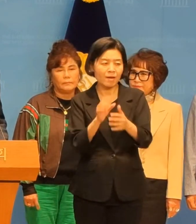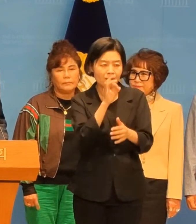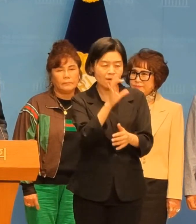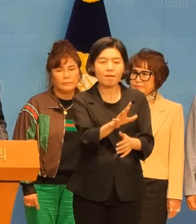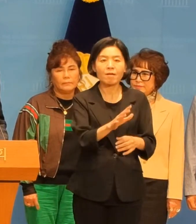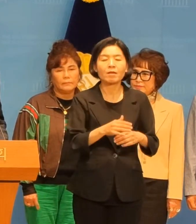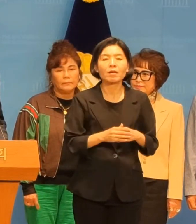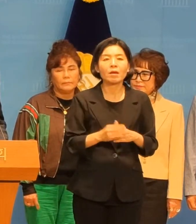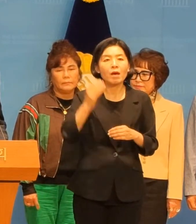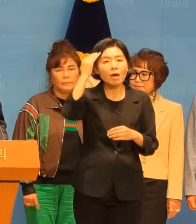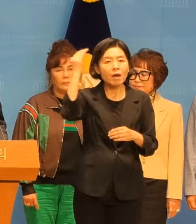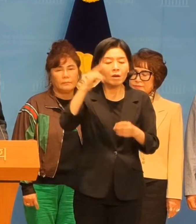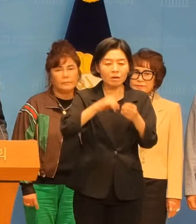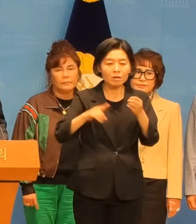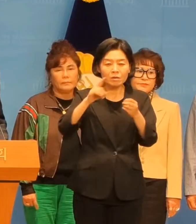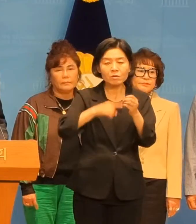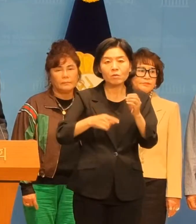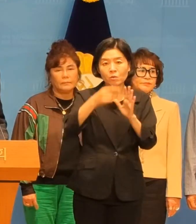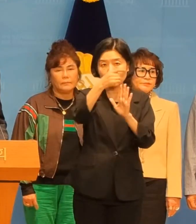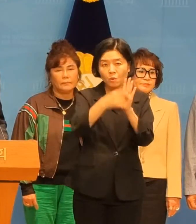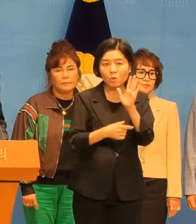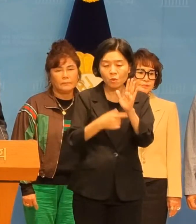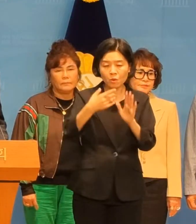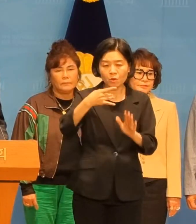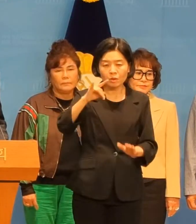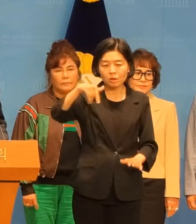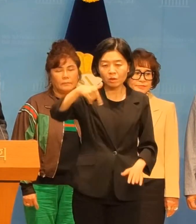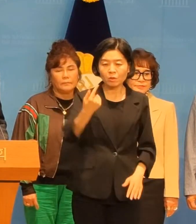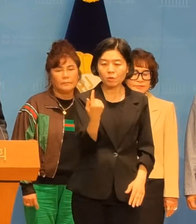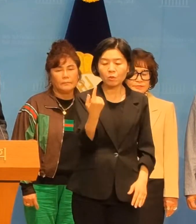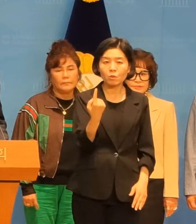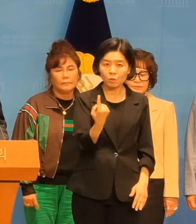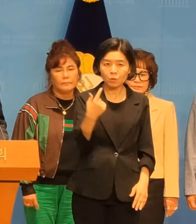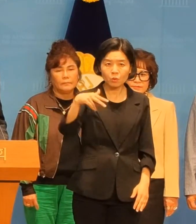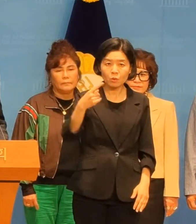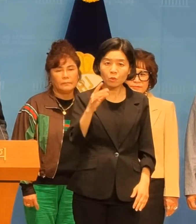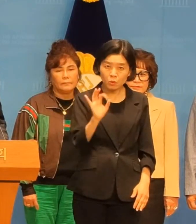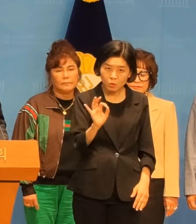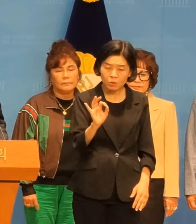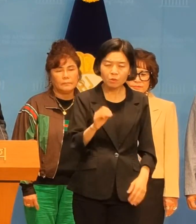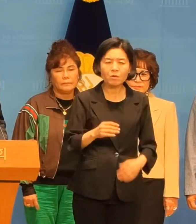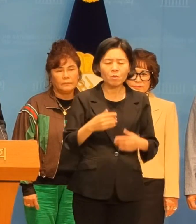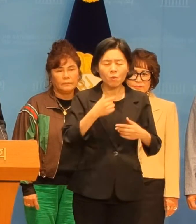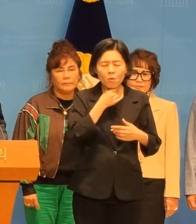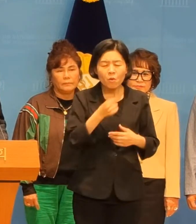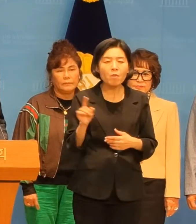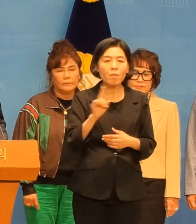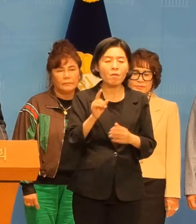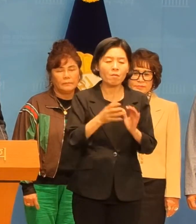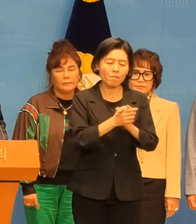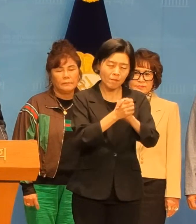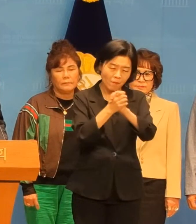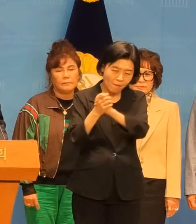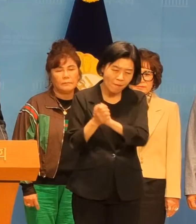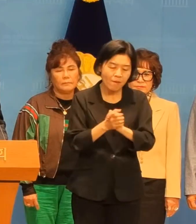한국불교 태고종은 언제나 평화와 화합의 길을 걸으며